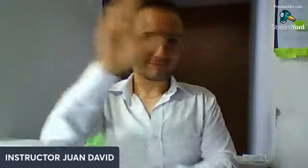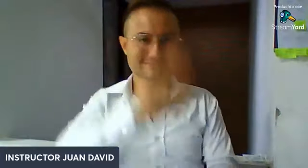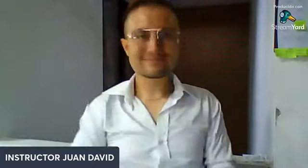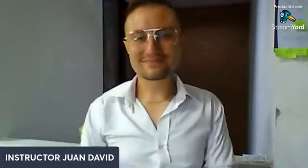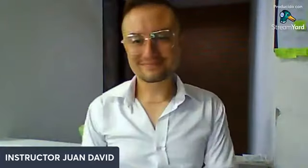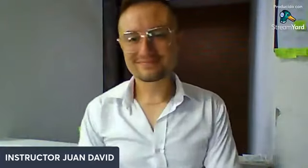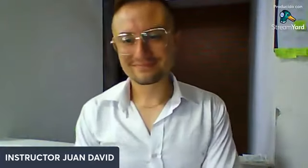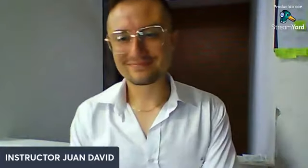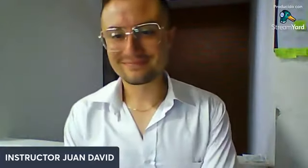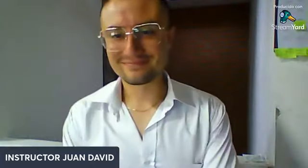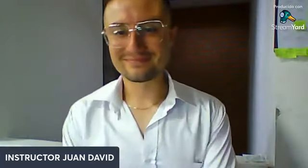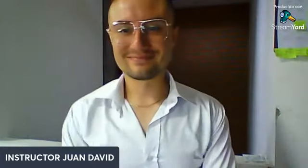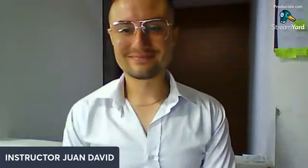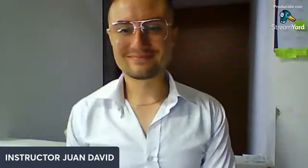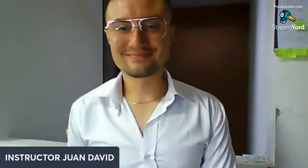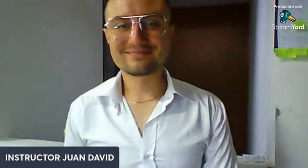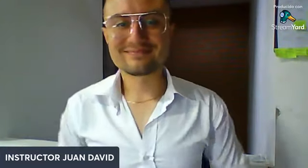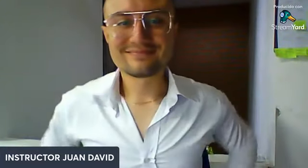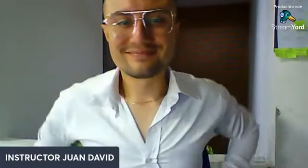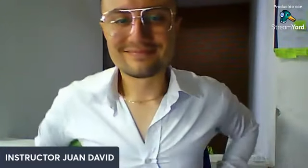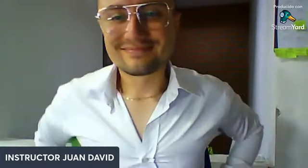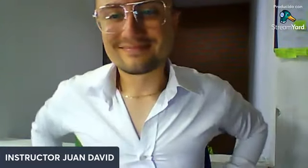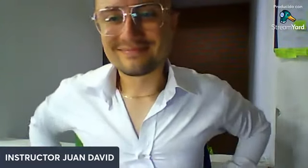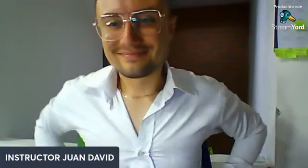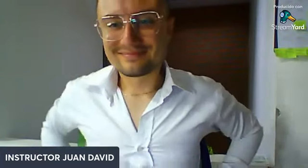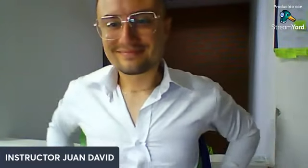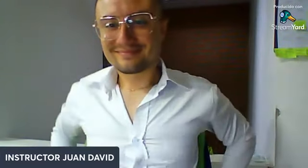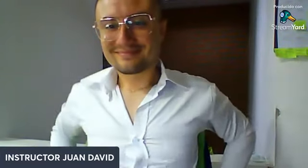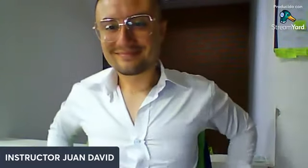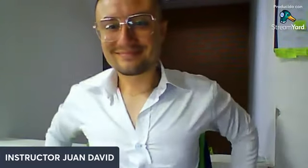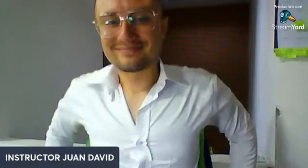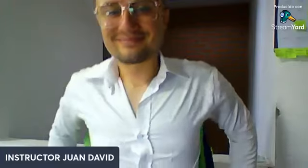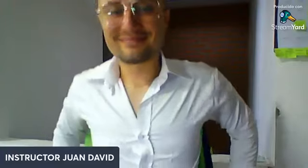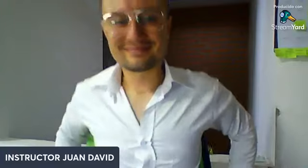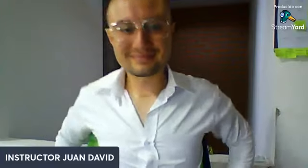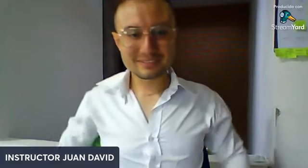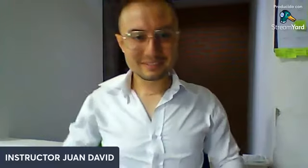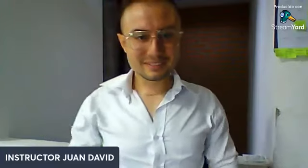Hace referencia y es utilizada por toda la nación.